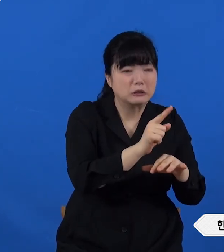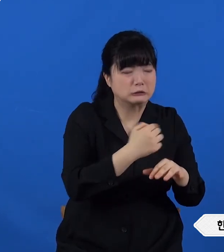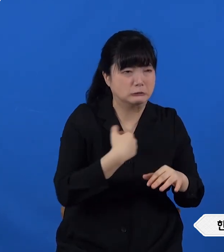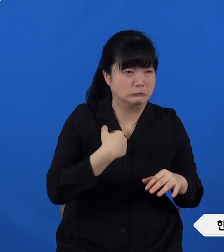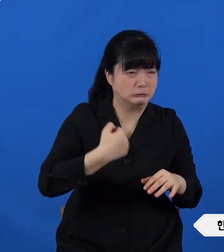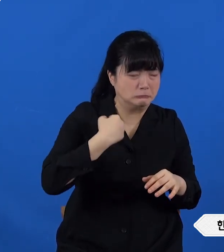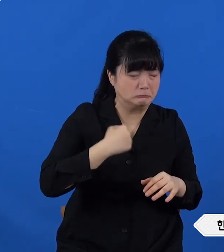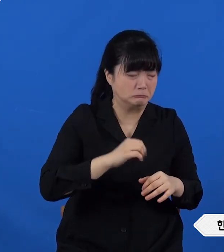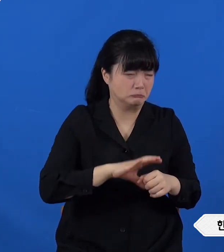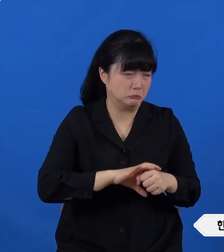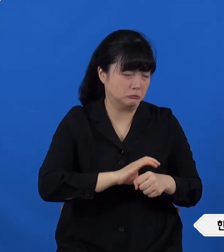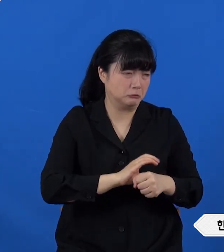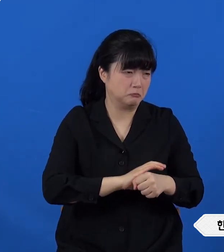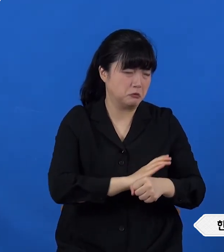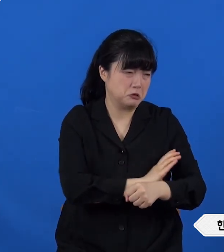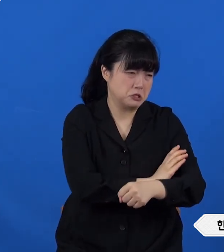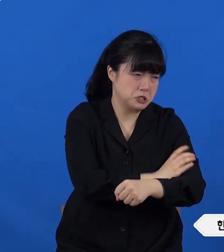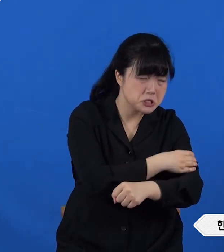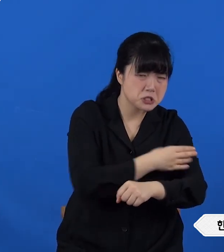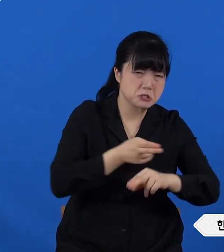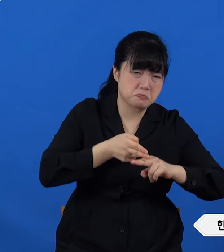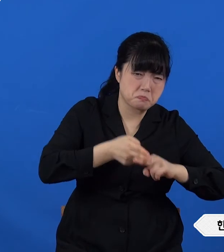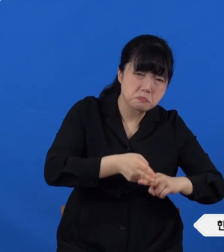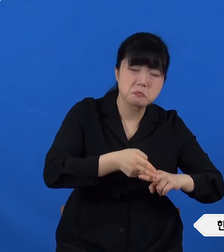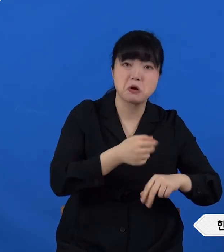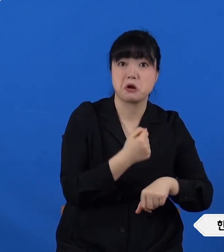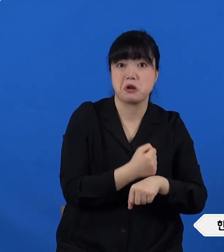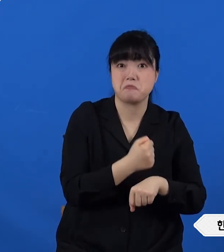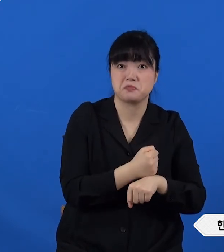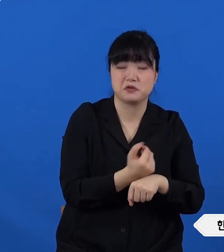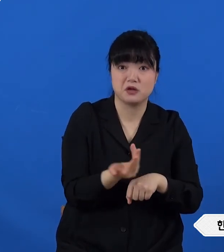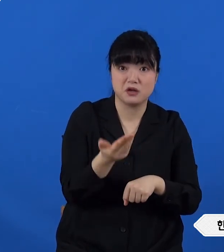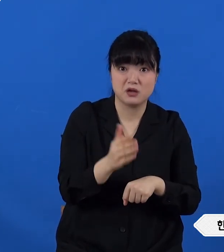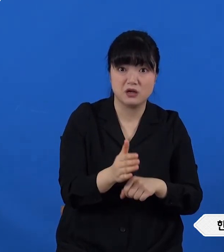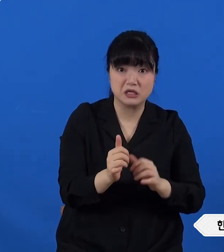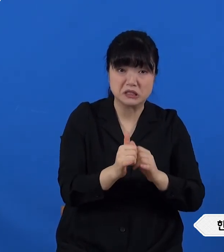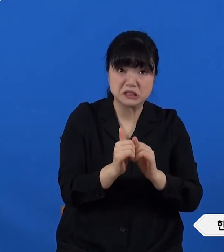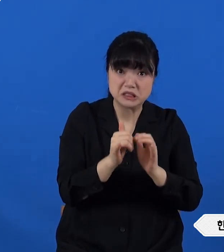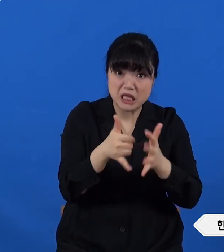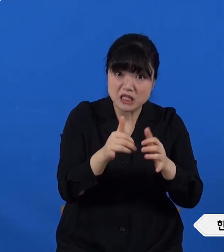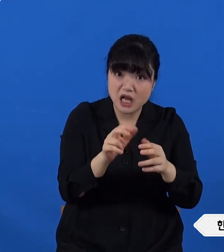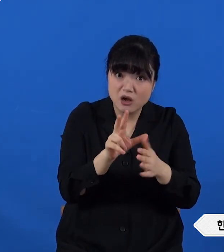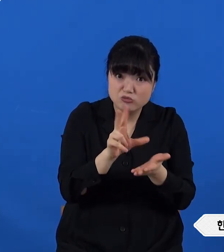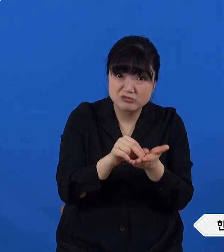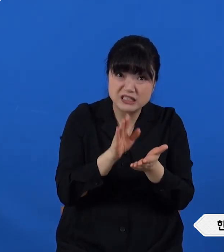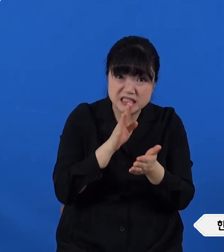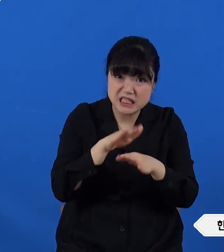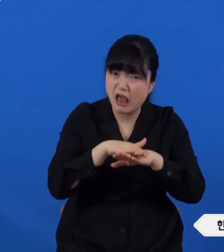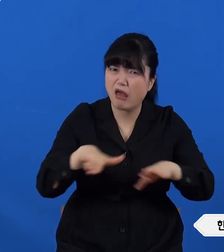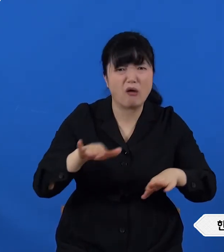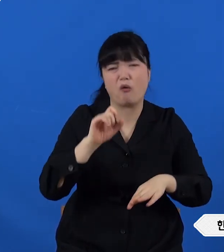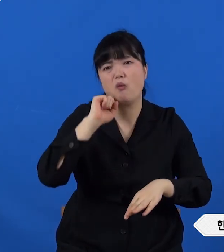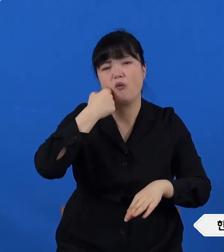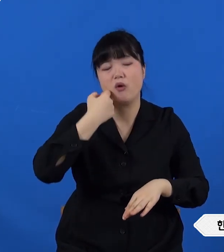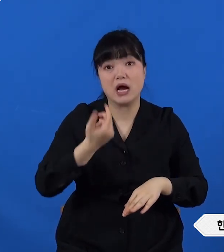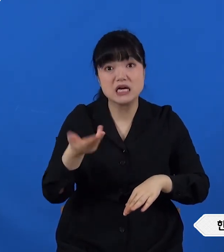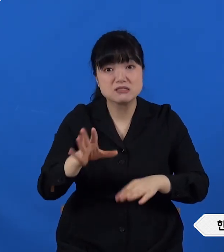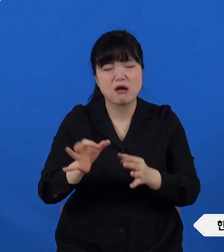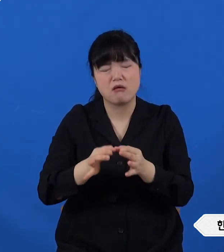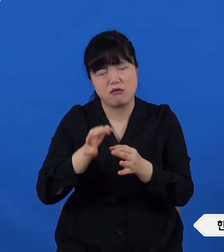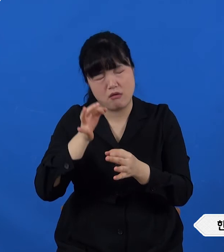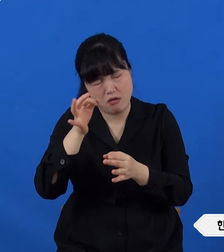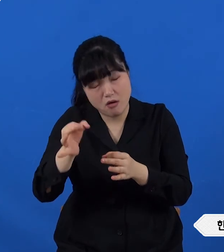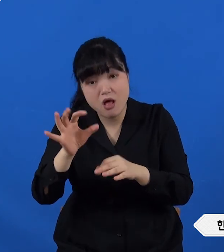힘과 무력으로 통치하려고 하죠. 그렇게 해서는 세상의 문제가 해결되지 않습니다. 그러나